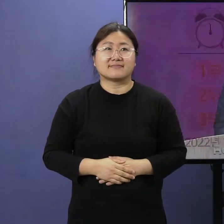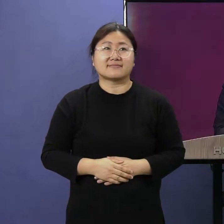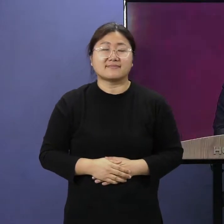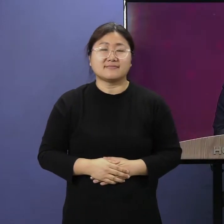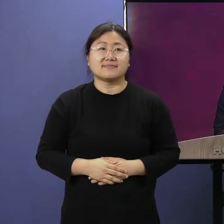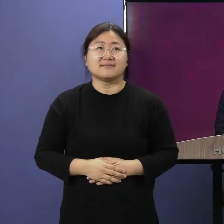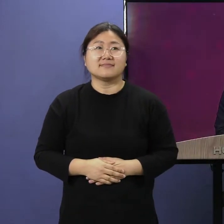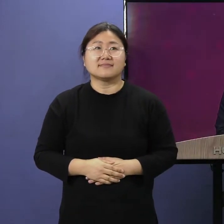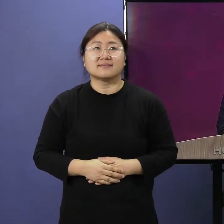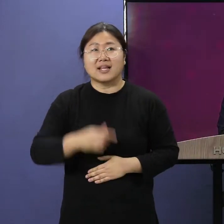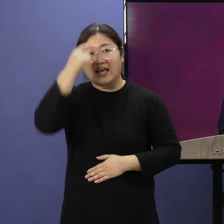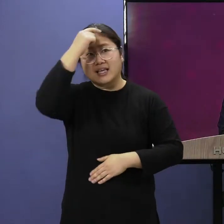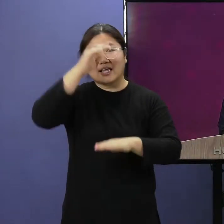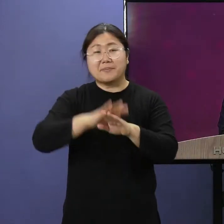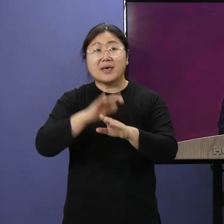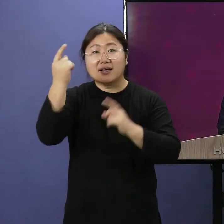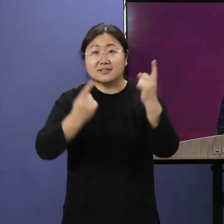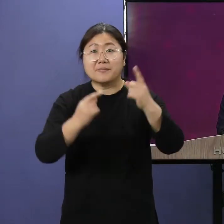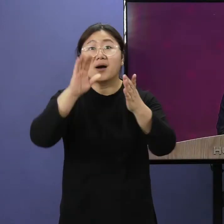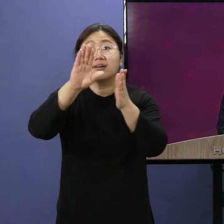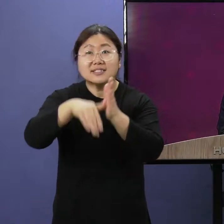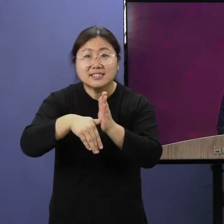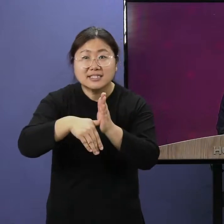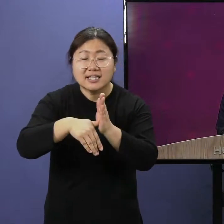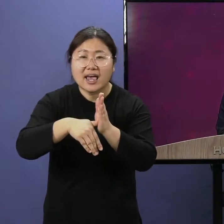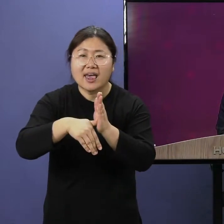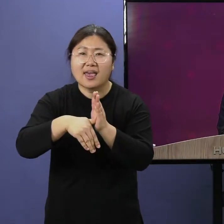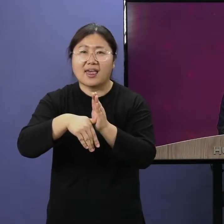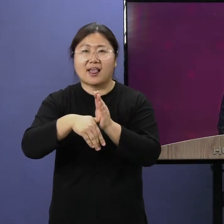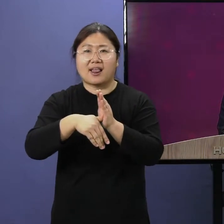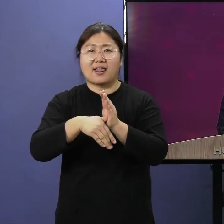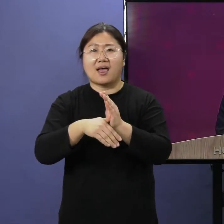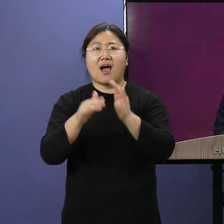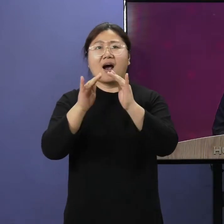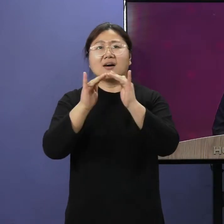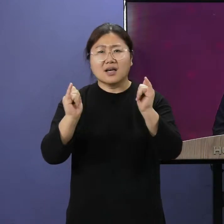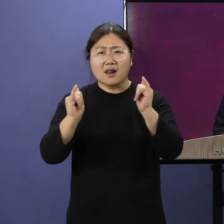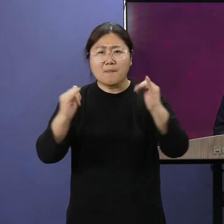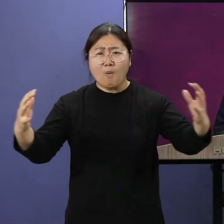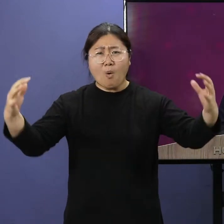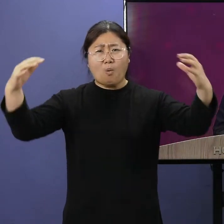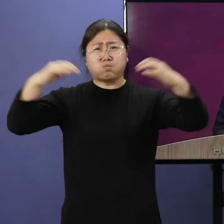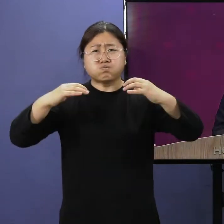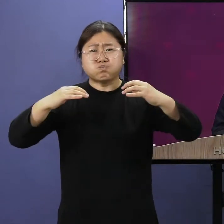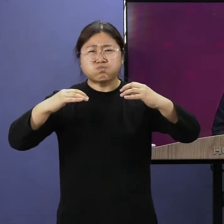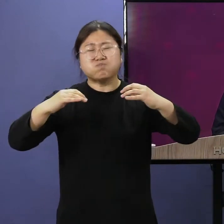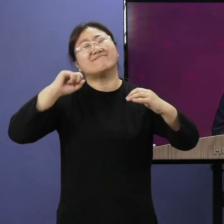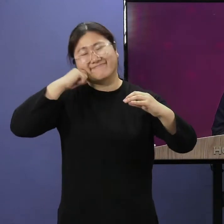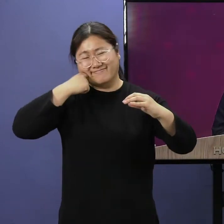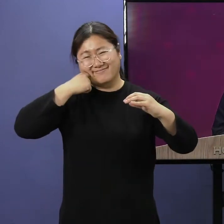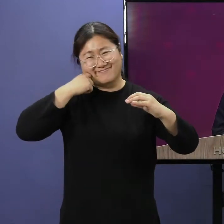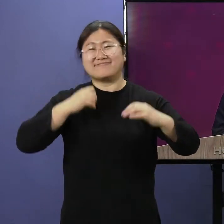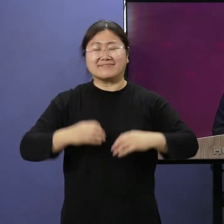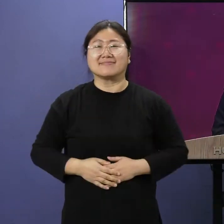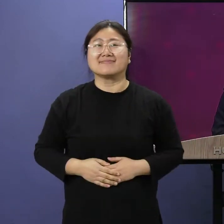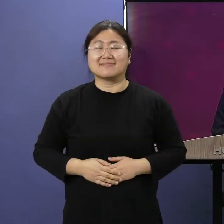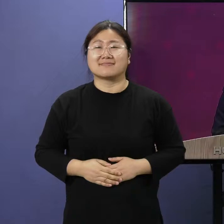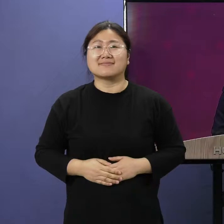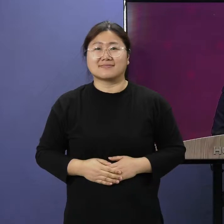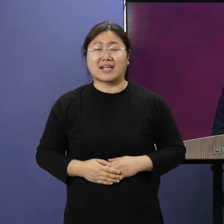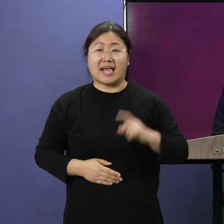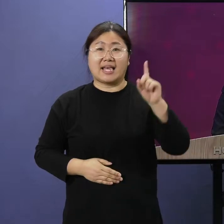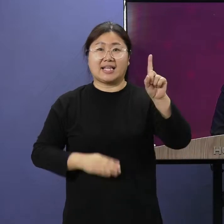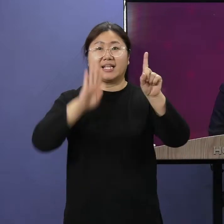그리고 예배에 참여하실 때 인원이 몰리지 않도록 1부와 3부에 예배에 참석해 주시기를